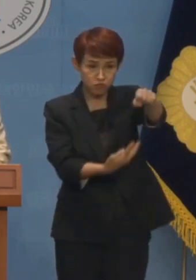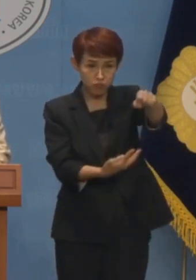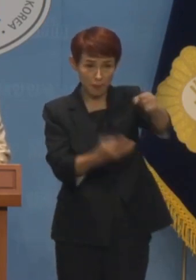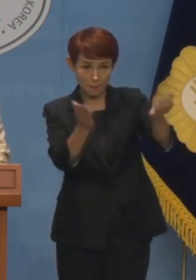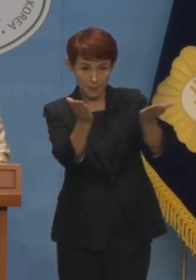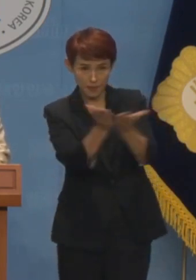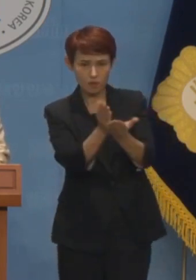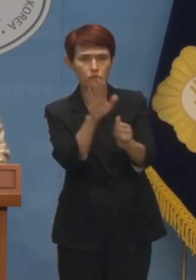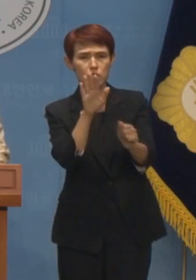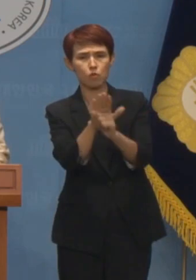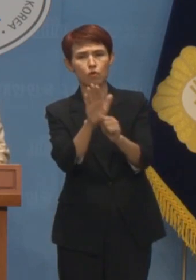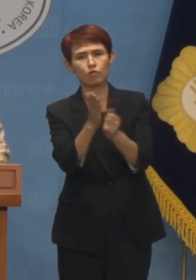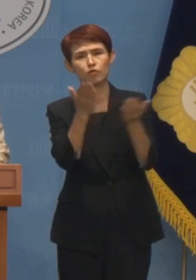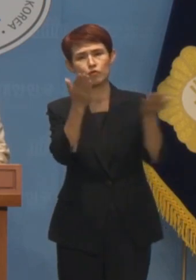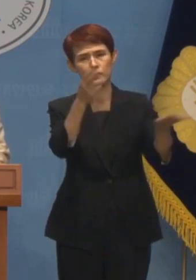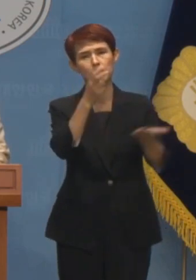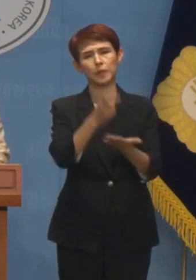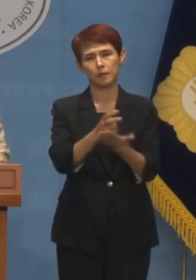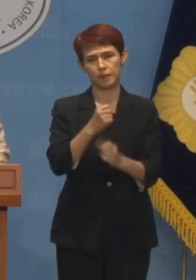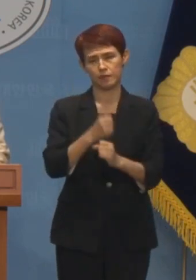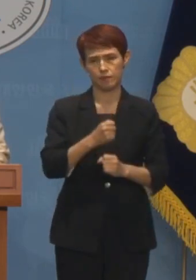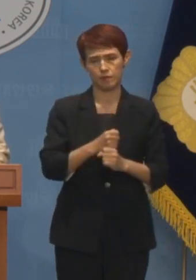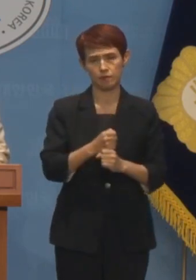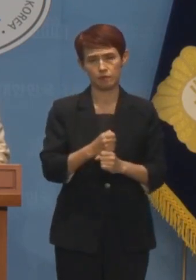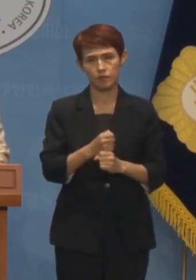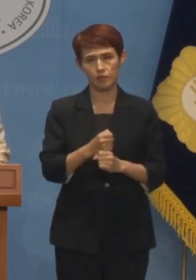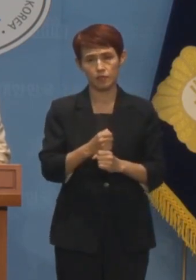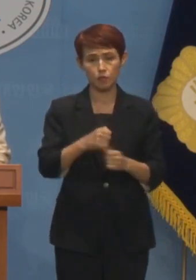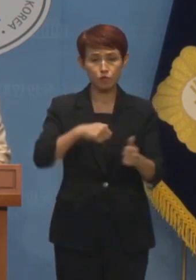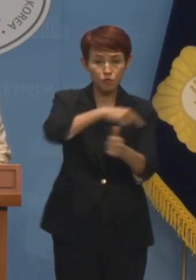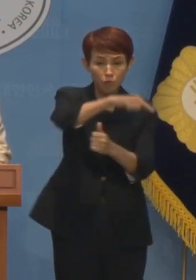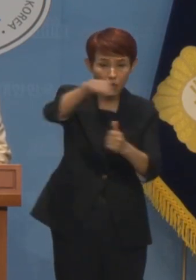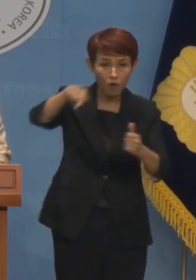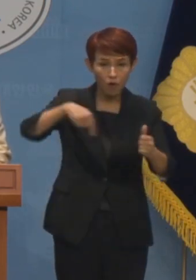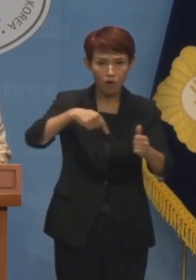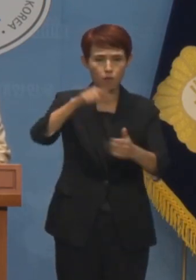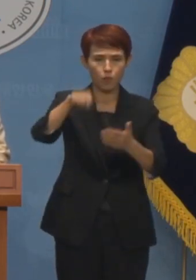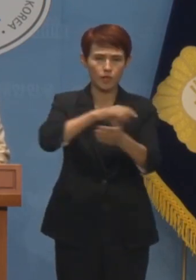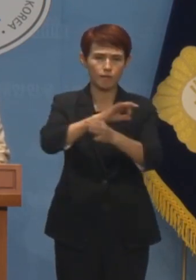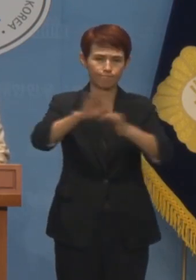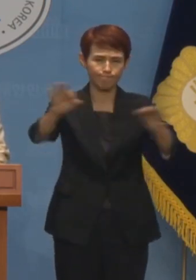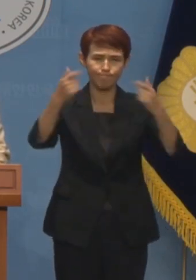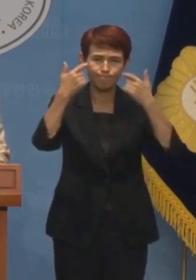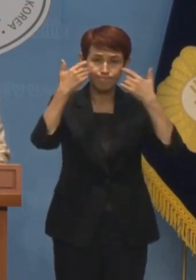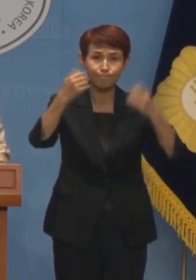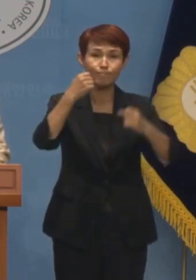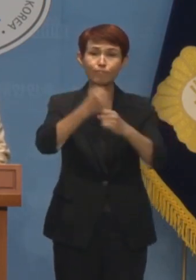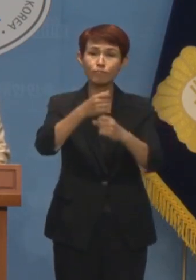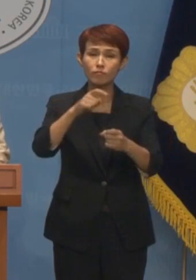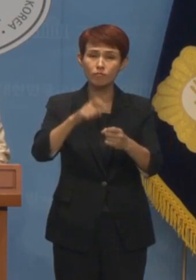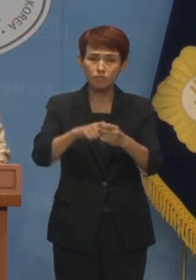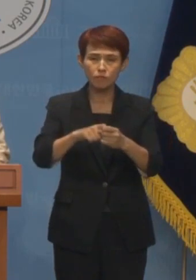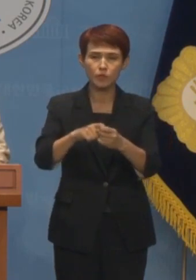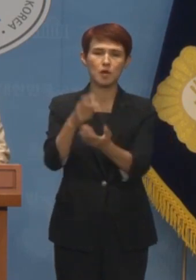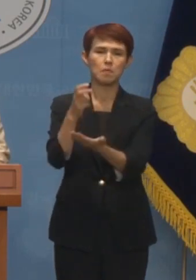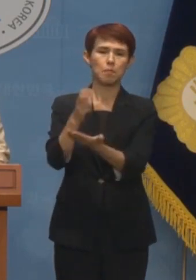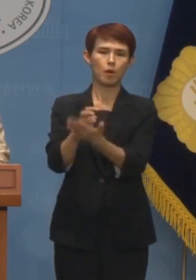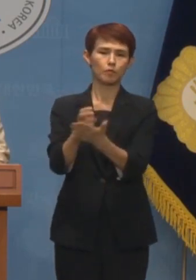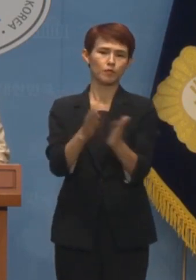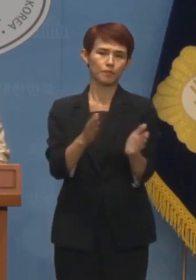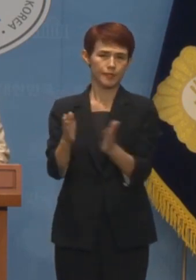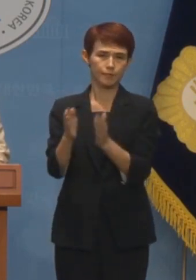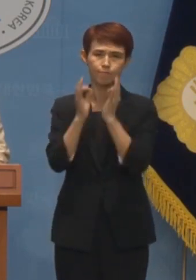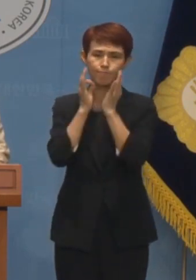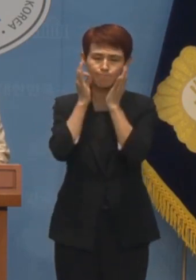하도록 법을 바꾸고 댐 주변 지역에 대한 보상이 확실히 이루어질 수 있도록 관련법을 마련하는